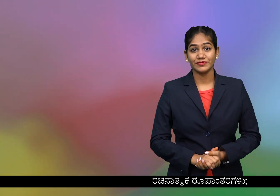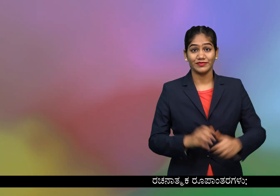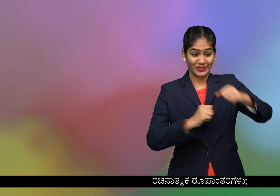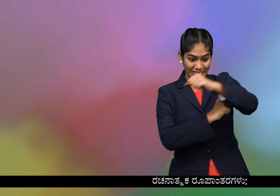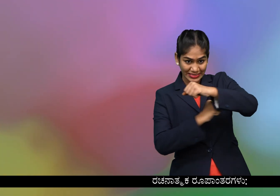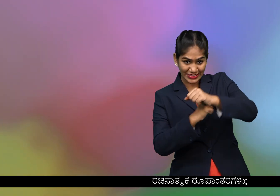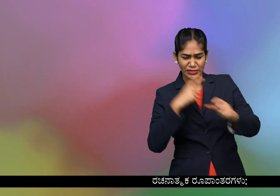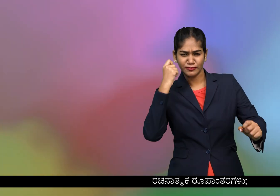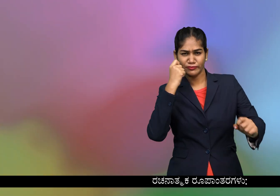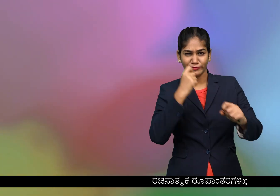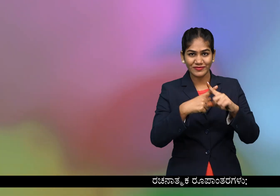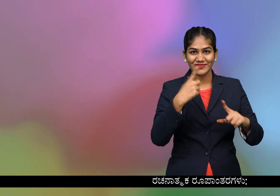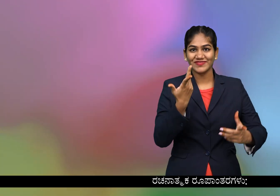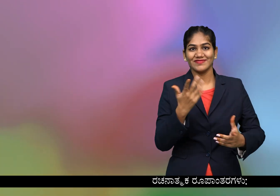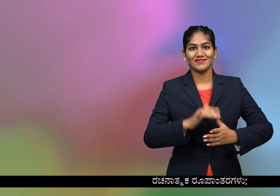ರಚನಾತ್ಮಕ ರೂಪಾಂತರಗಳು.